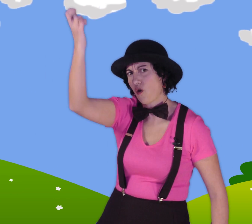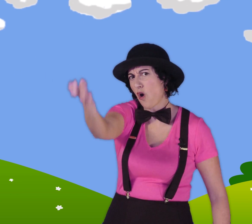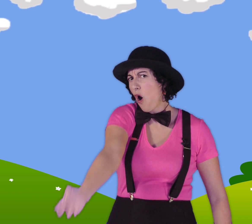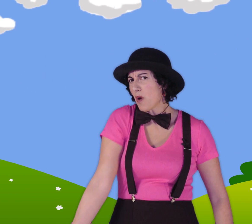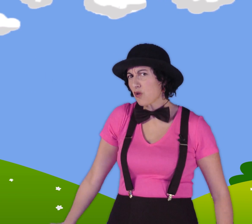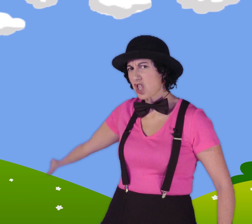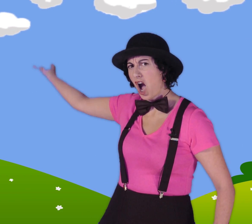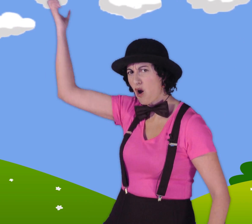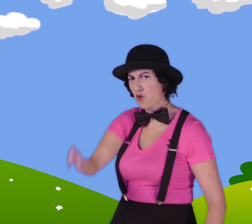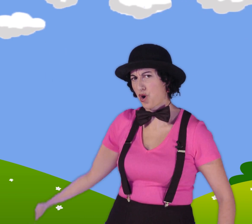cogió velocidad.